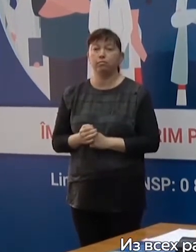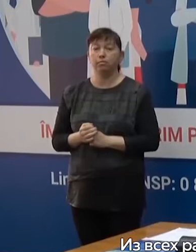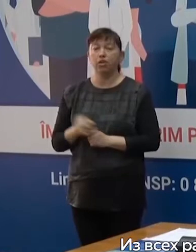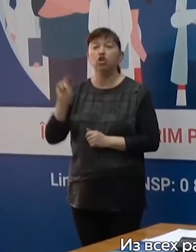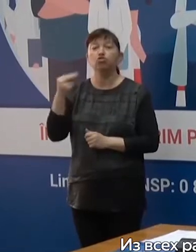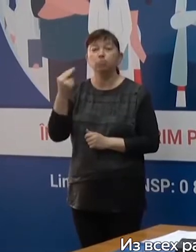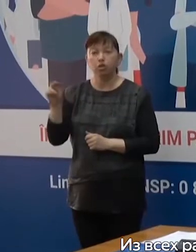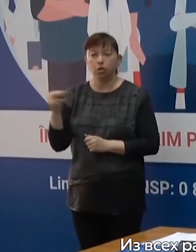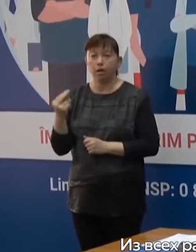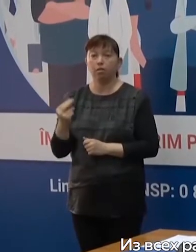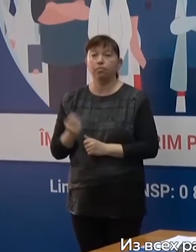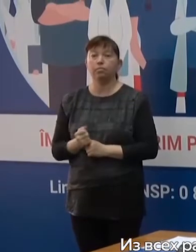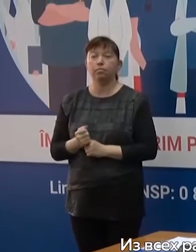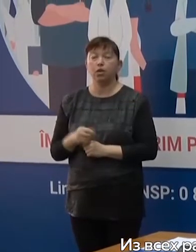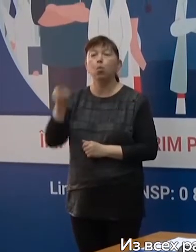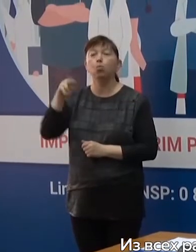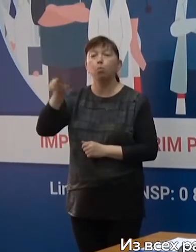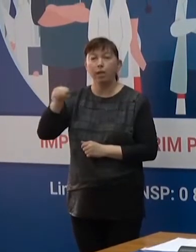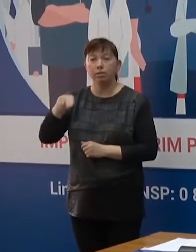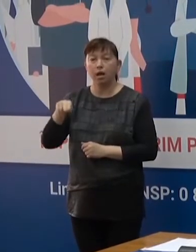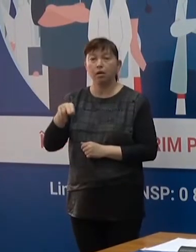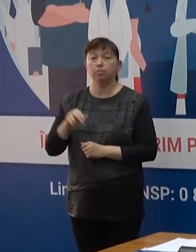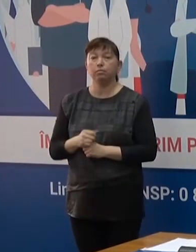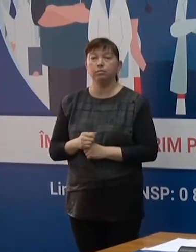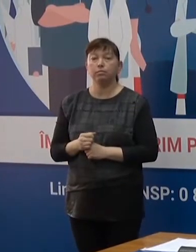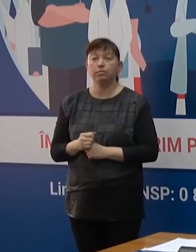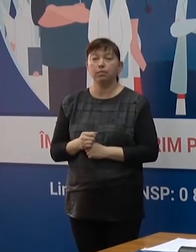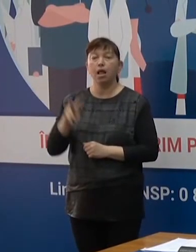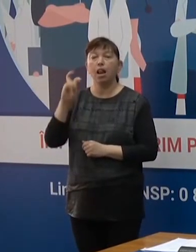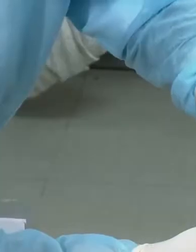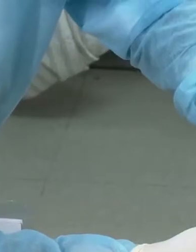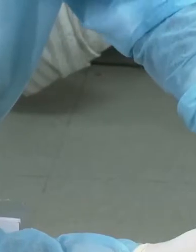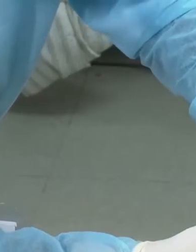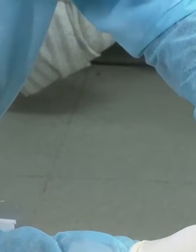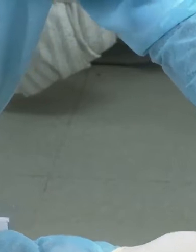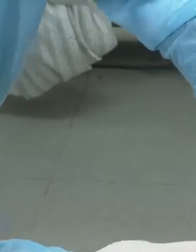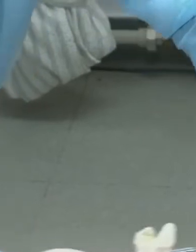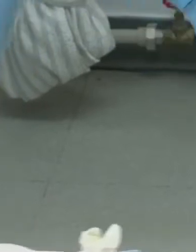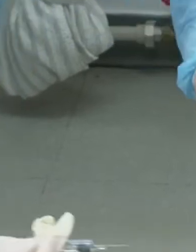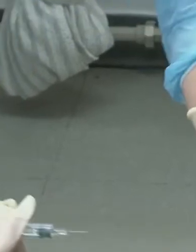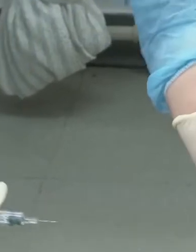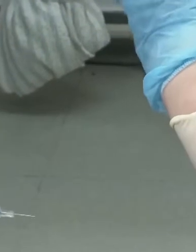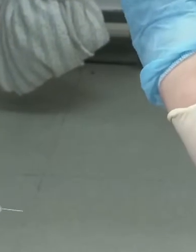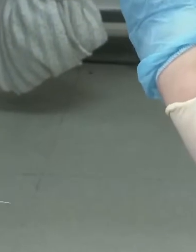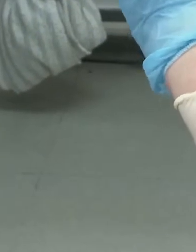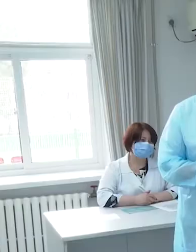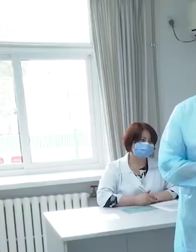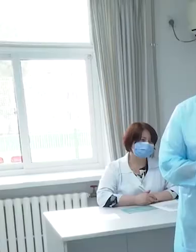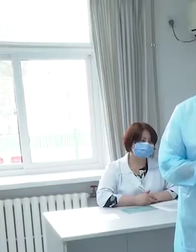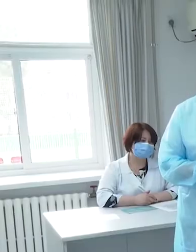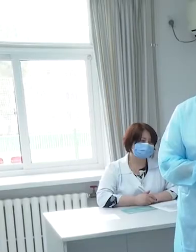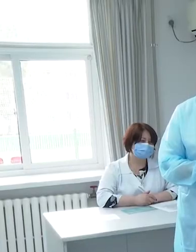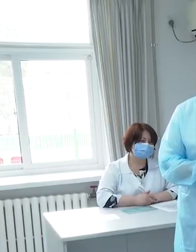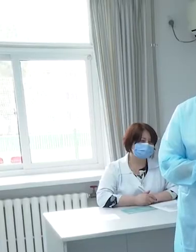Чимишлия, Дубасар, Леова, Ниспорен, Орхей,